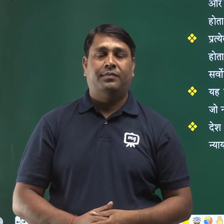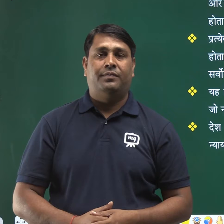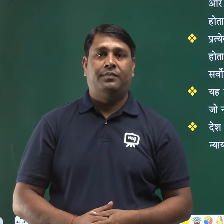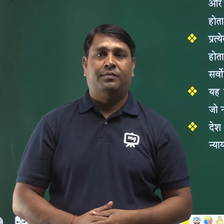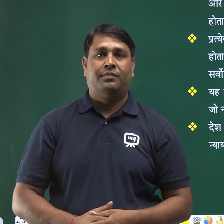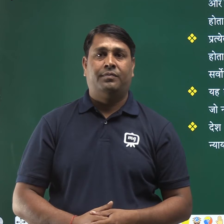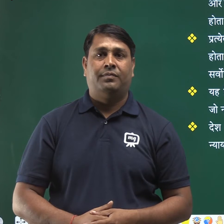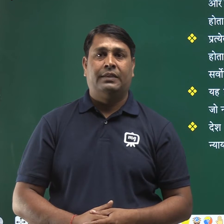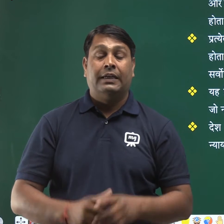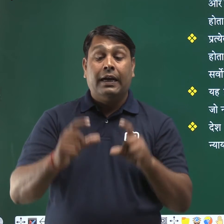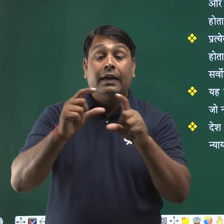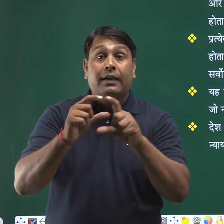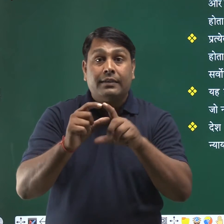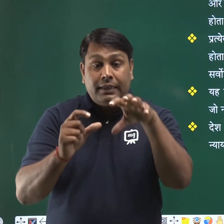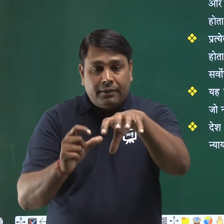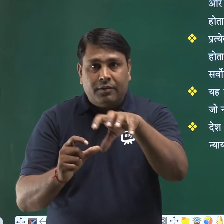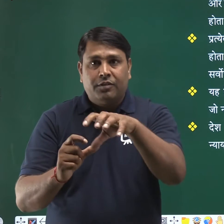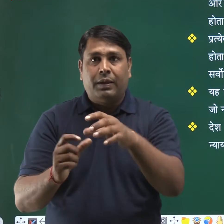जिलों में बटा होता है